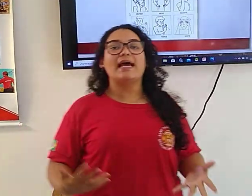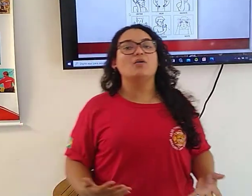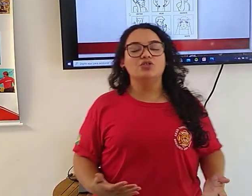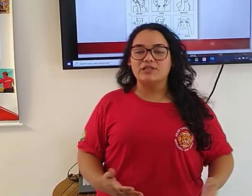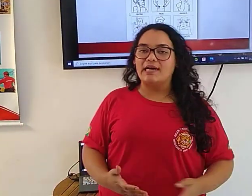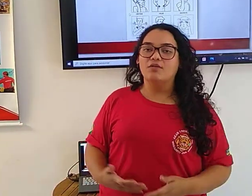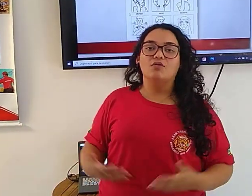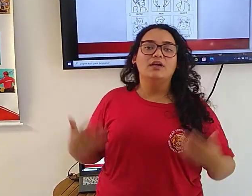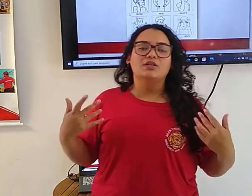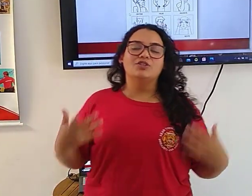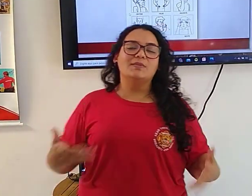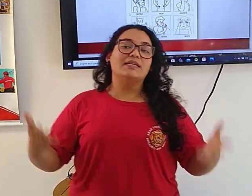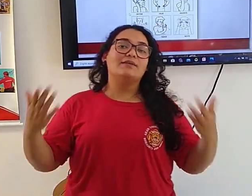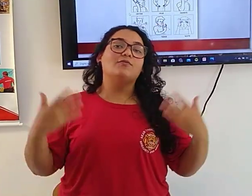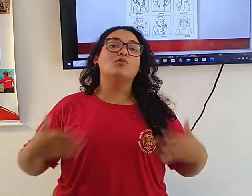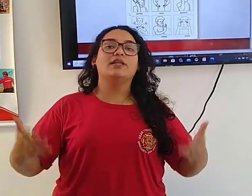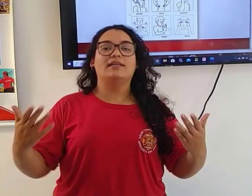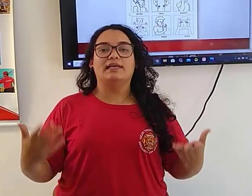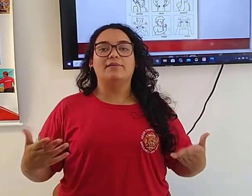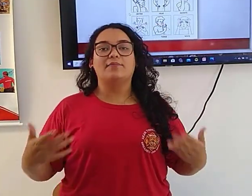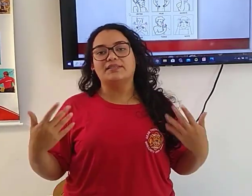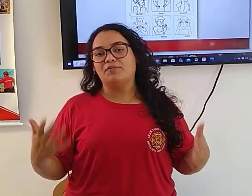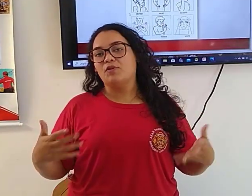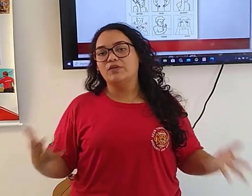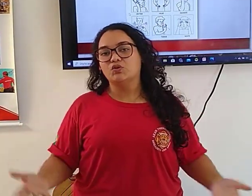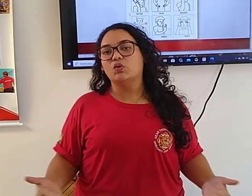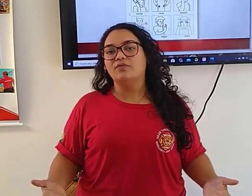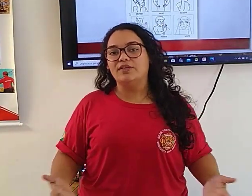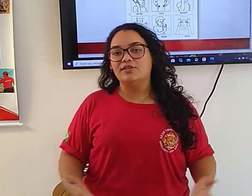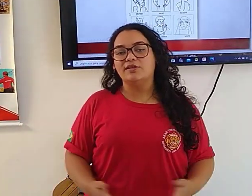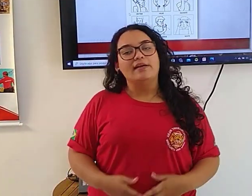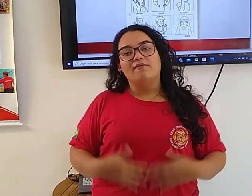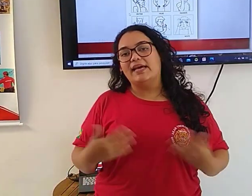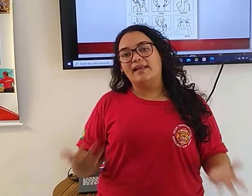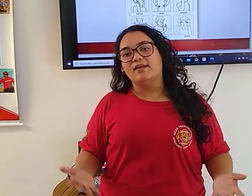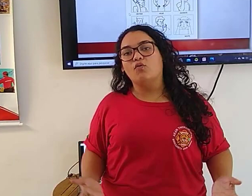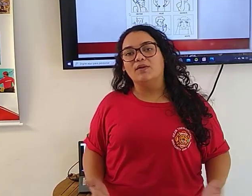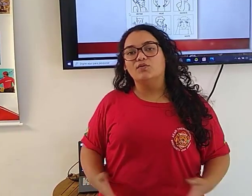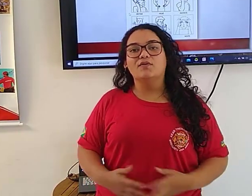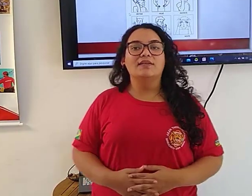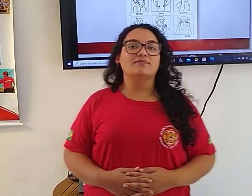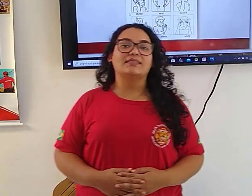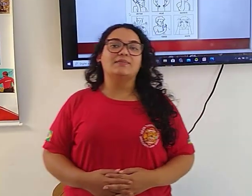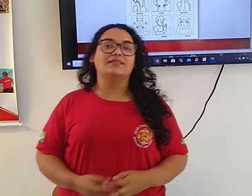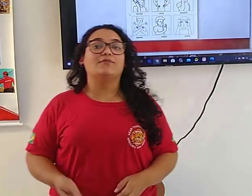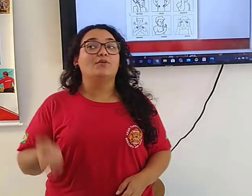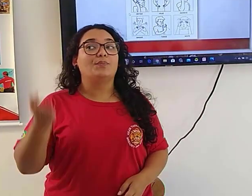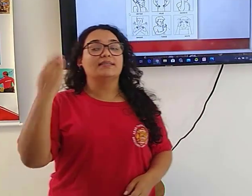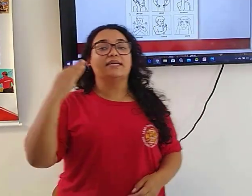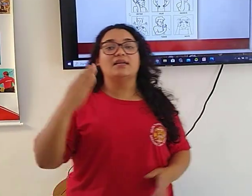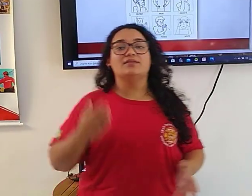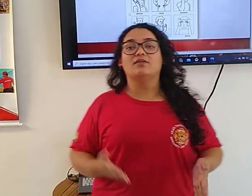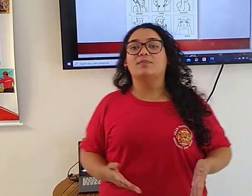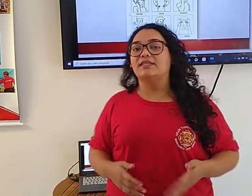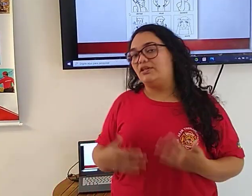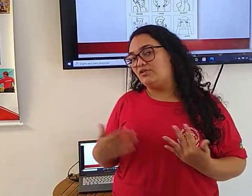um diálogo de maneira fluida, né? Por exemplo, uma pessoa ouvinte. Vai que ela tem alguma dúvida, não sabe se foi no passado, se é no presente ou se é